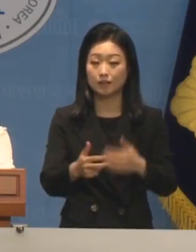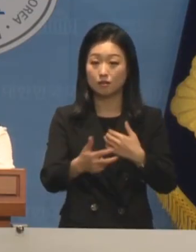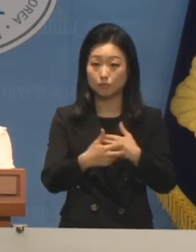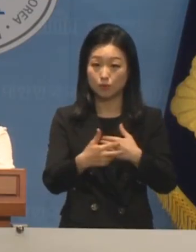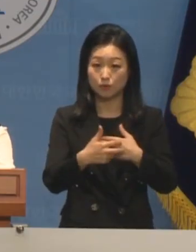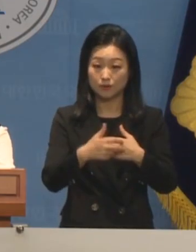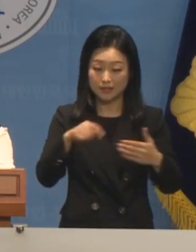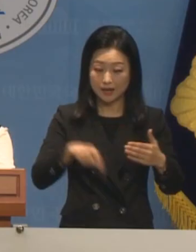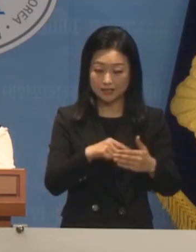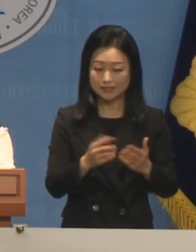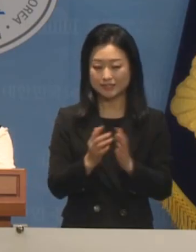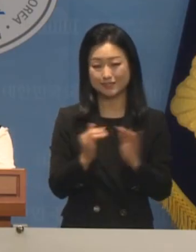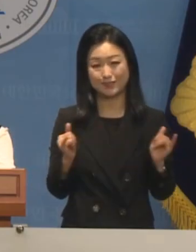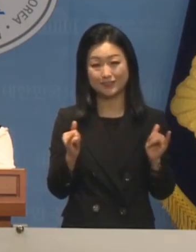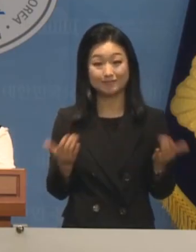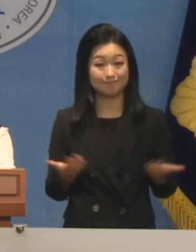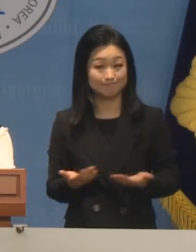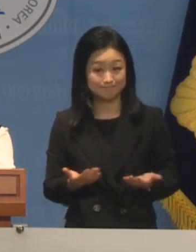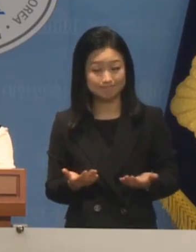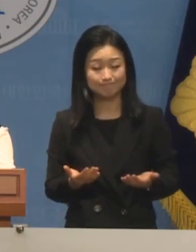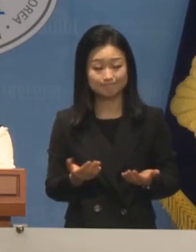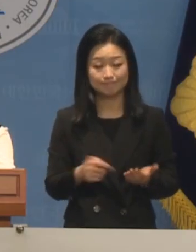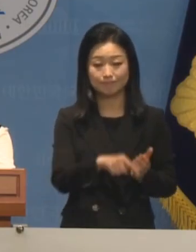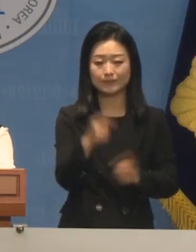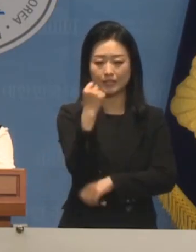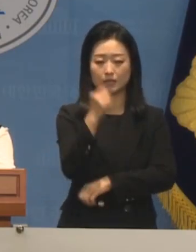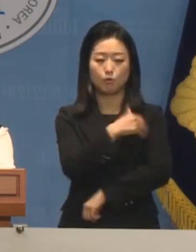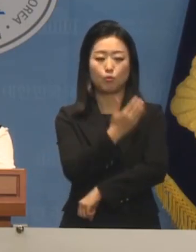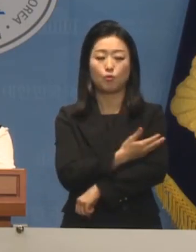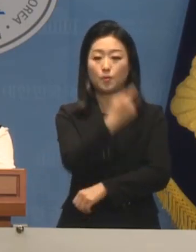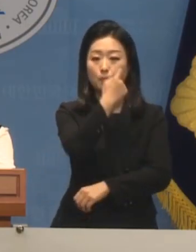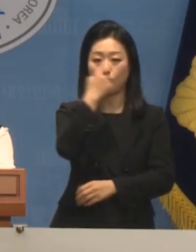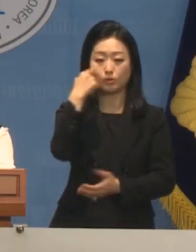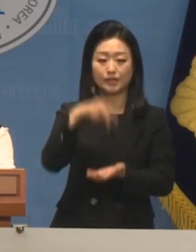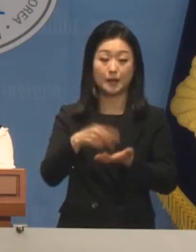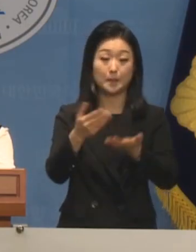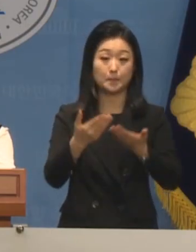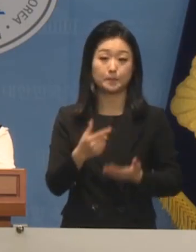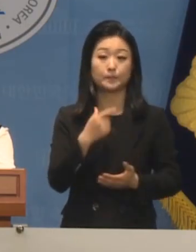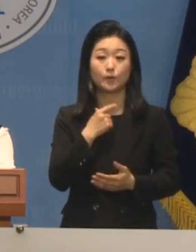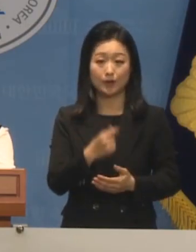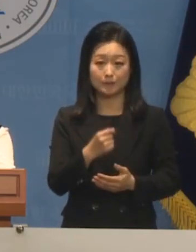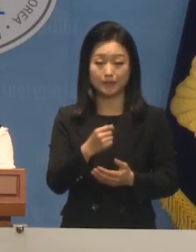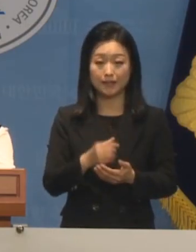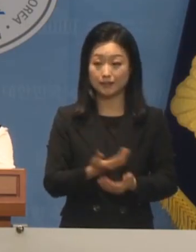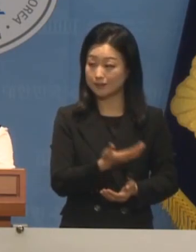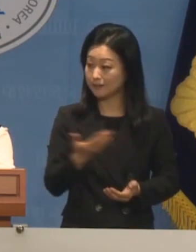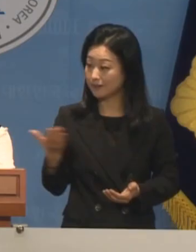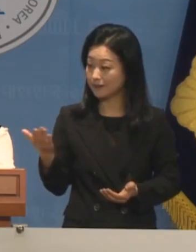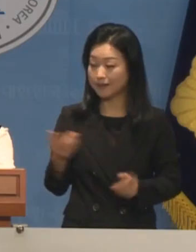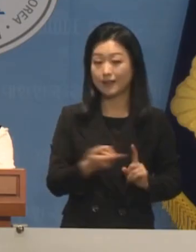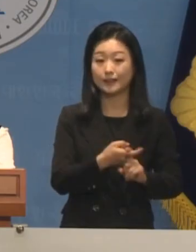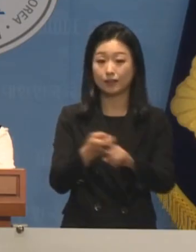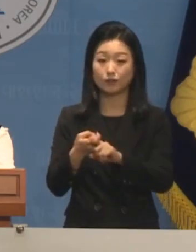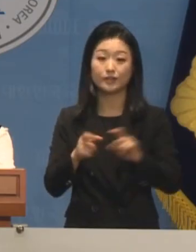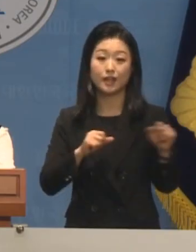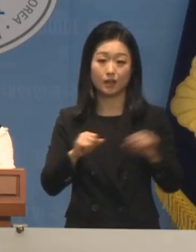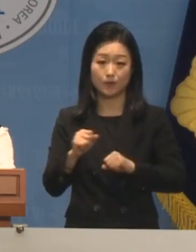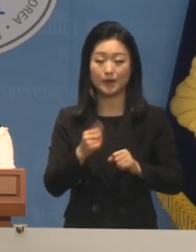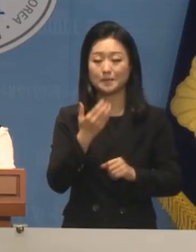노동자들의 노동 기본권 보장을 위해 우리 노조와 직종 협회간의 연대 활동은 계속될